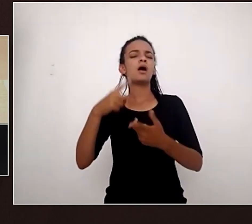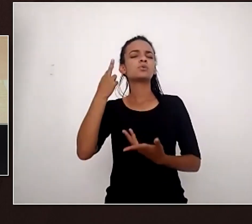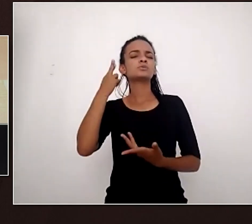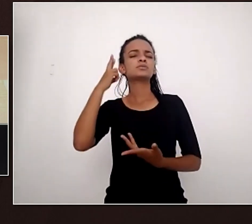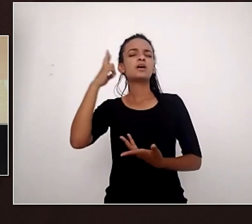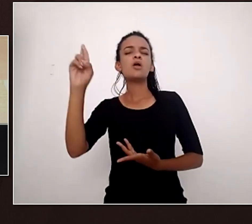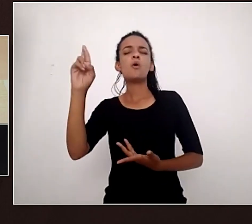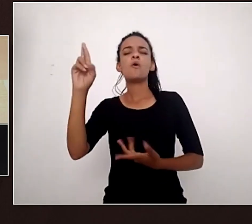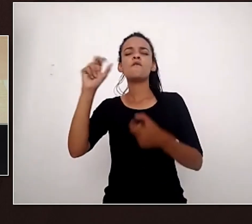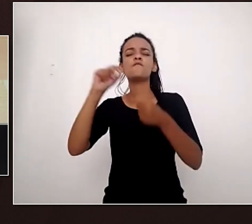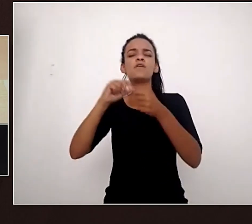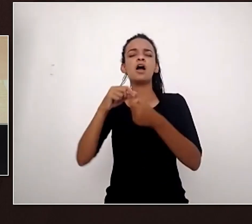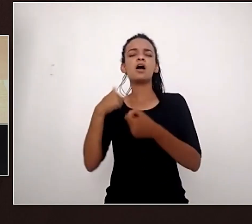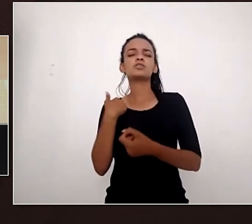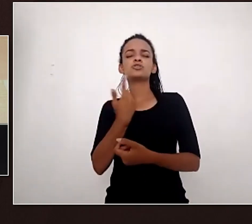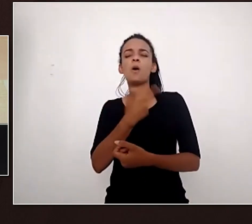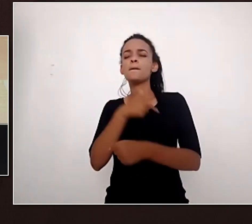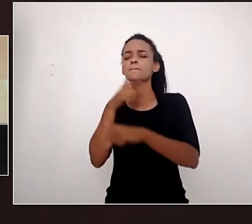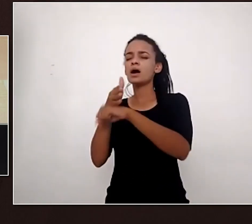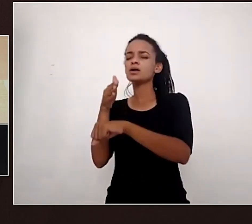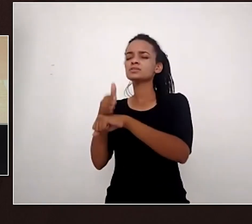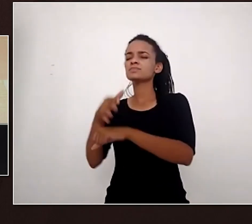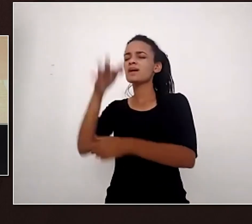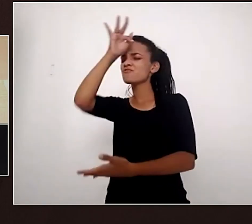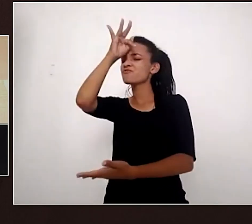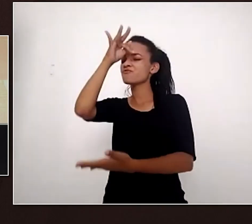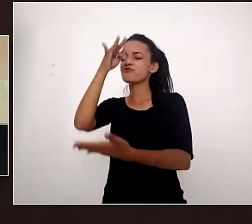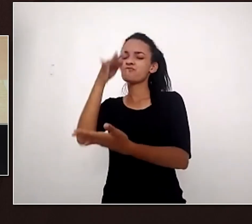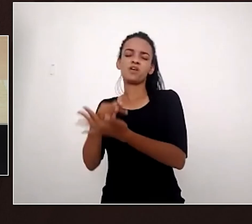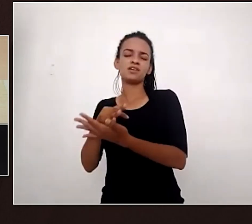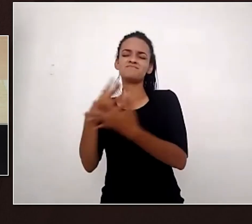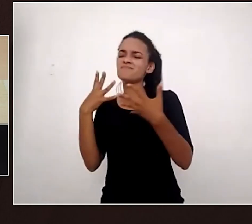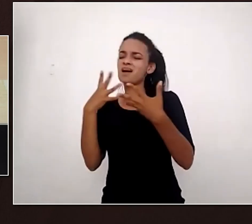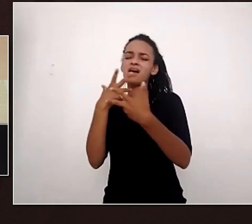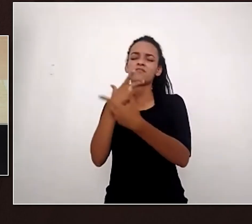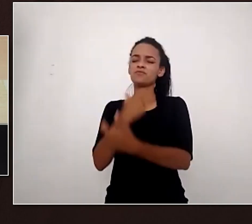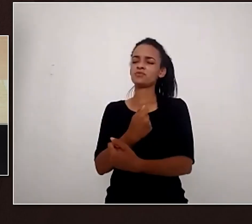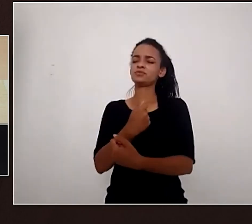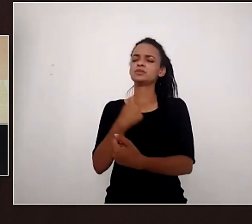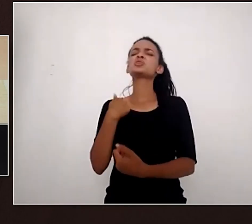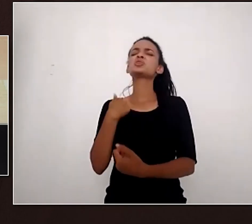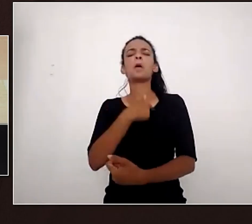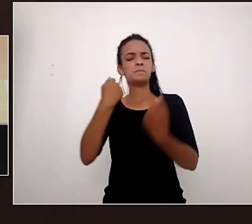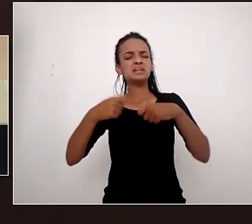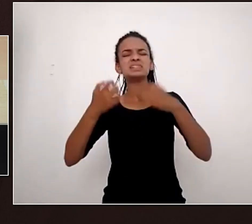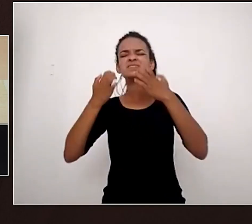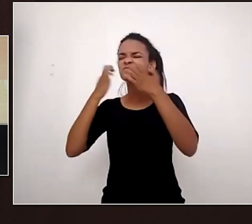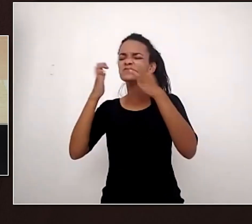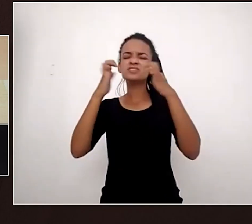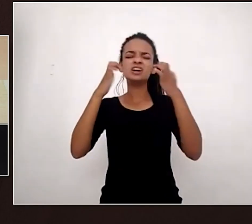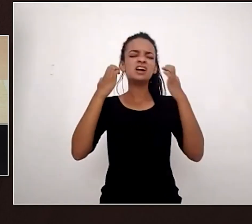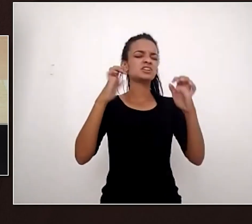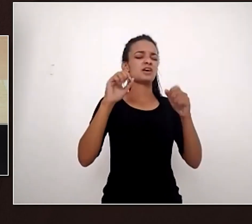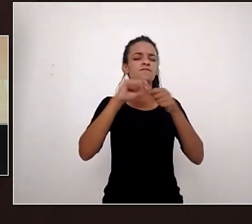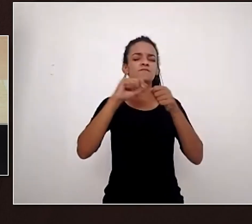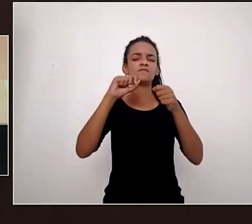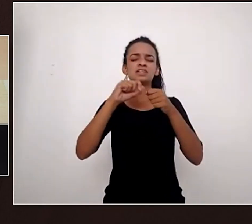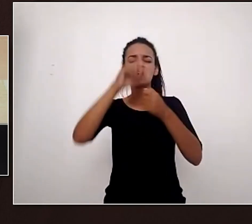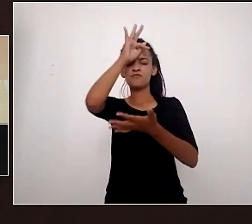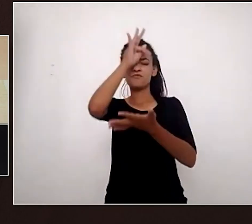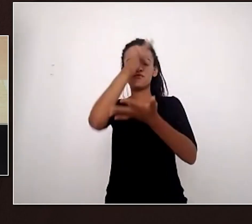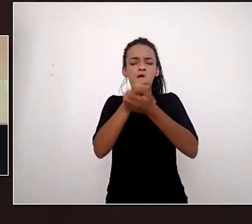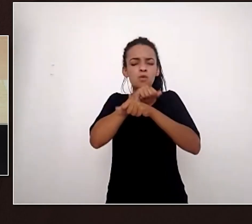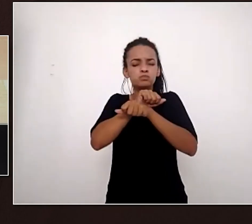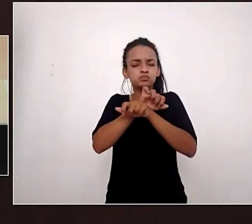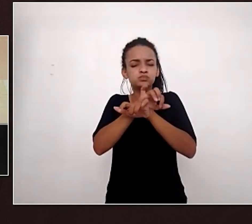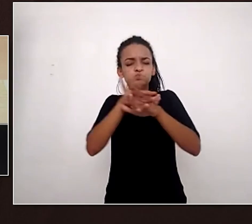maravilhosa chamada fé. Senhor, e nós queremos pregar esse evangelho para espalhar essa fé. Senhor, o homem foi criado